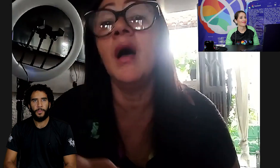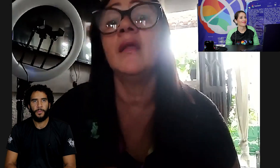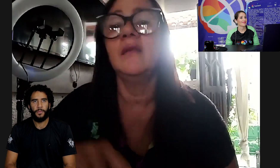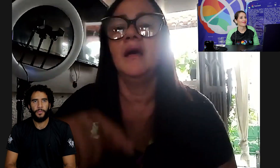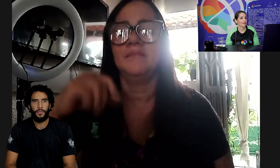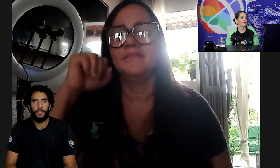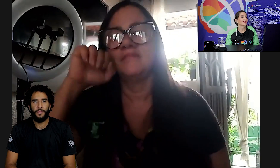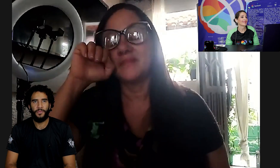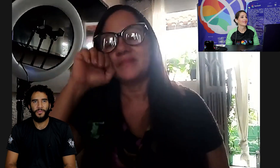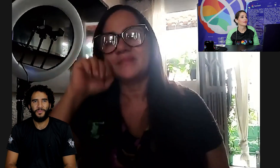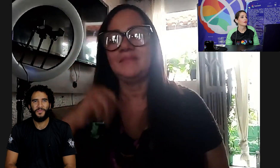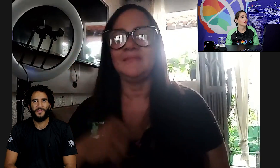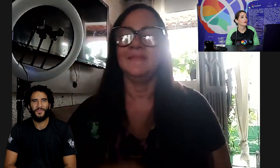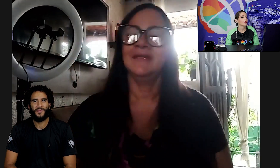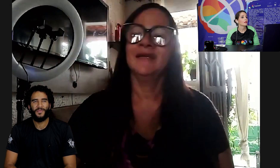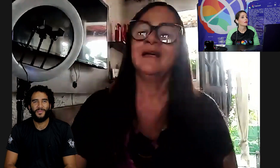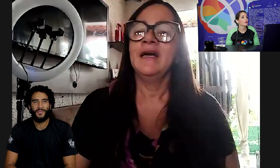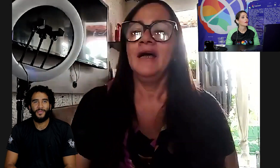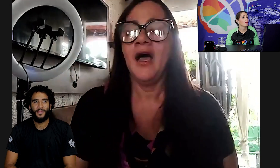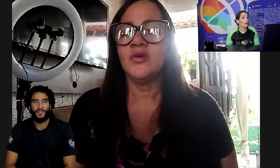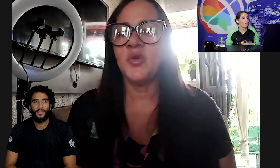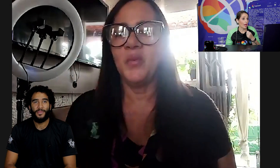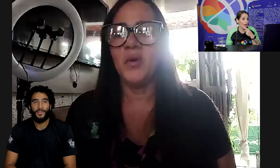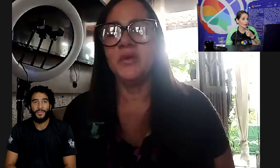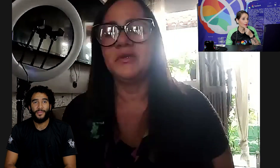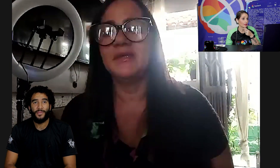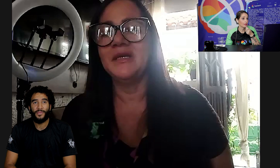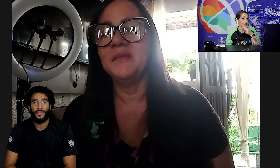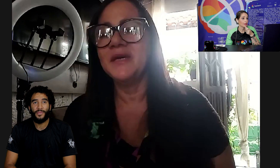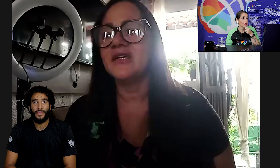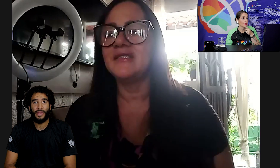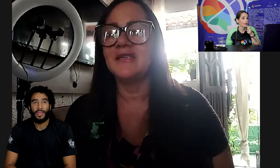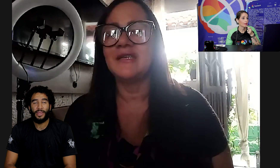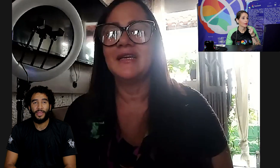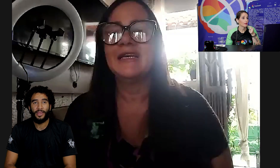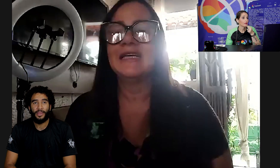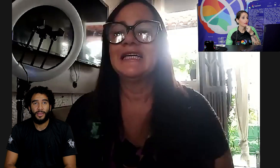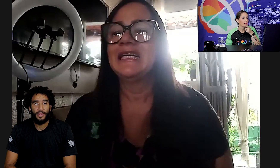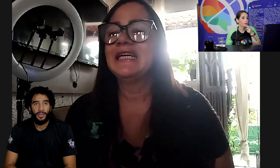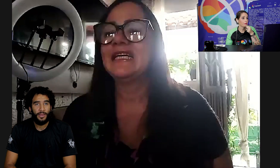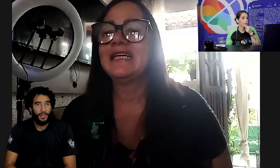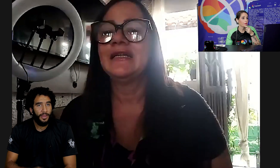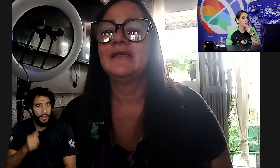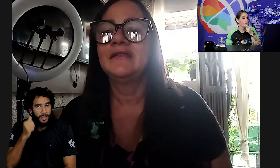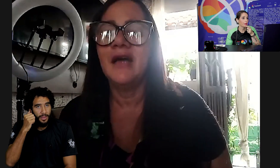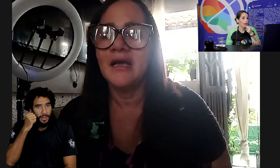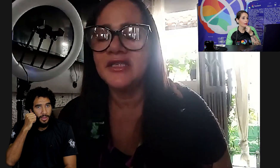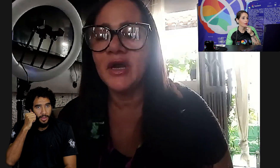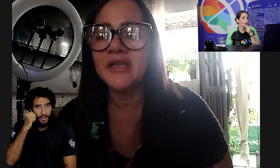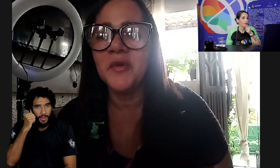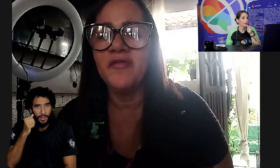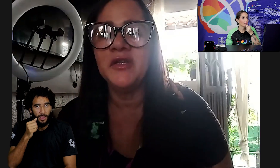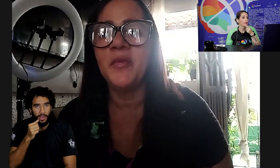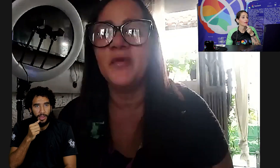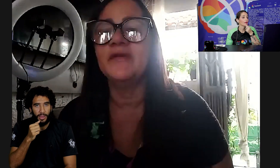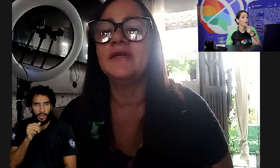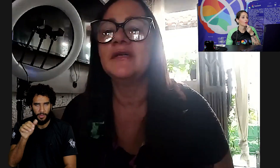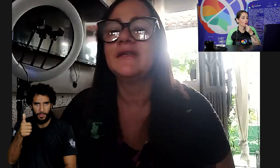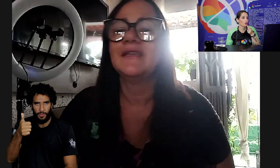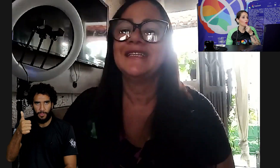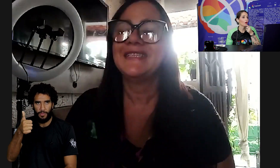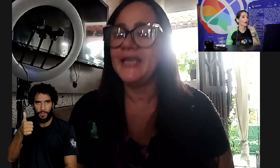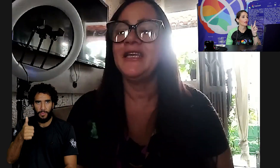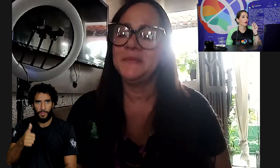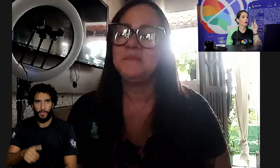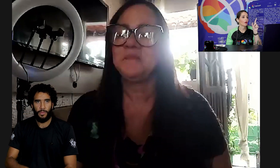Ah, tá. Eu não sou Uma boa piada. muito bem. A senhora está me ouvindo?